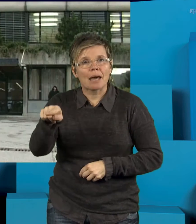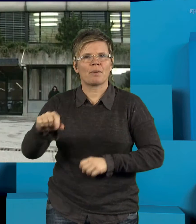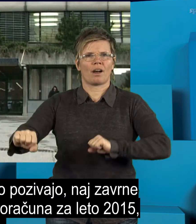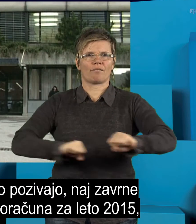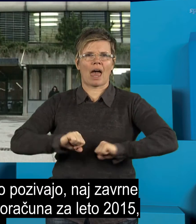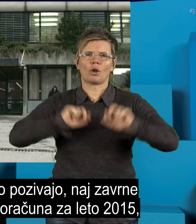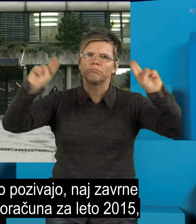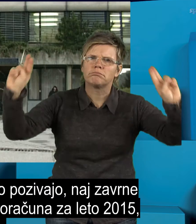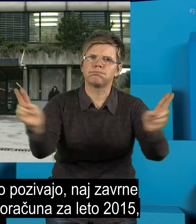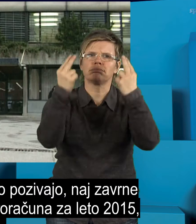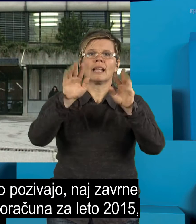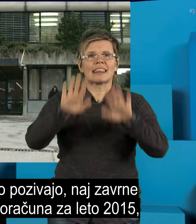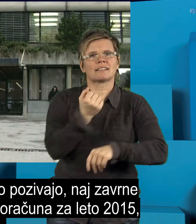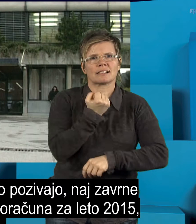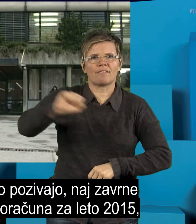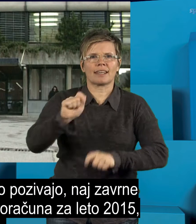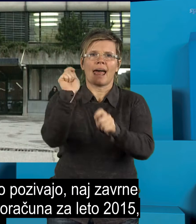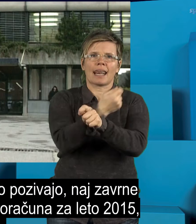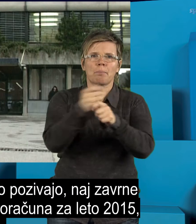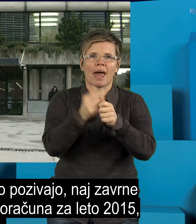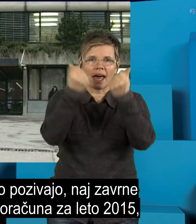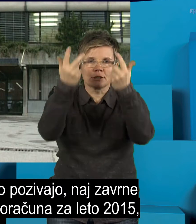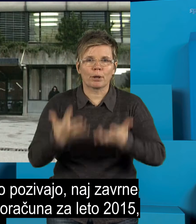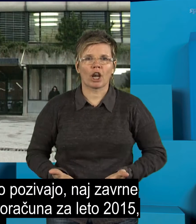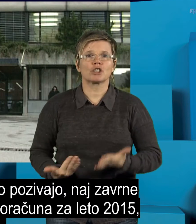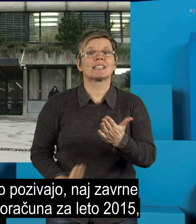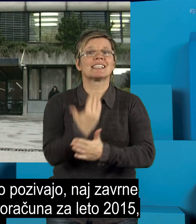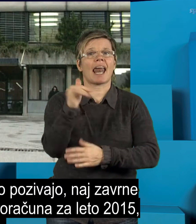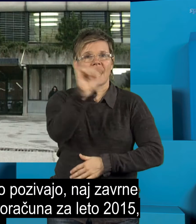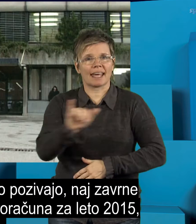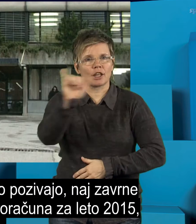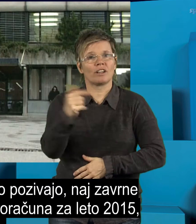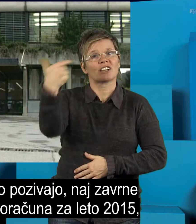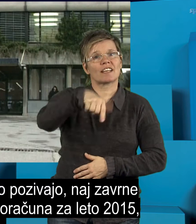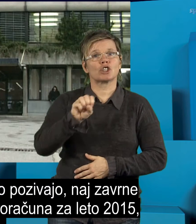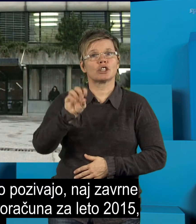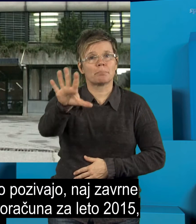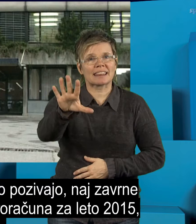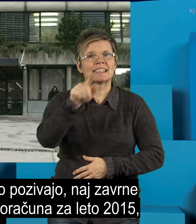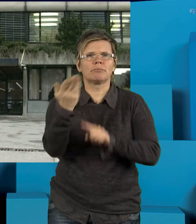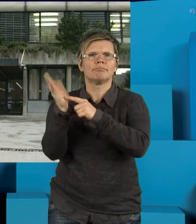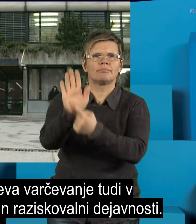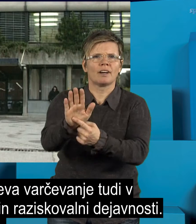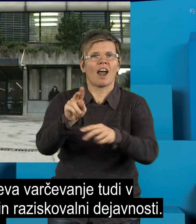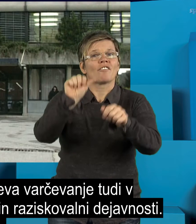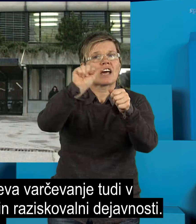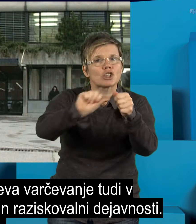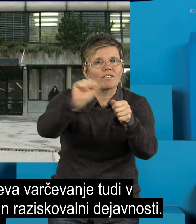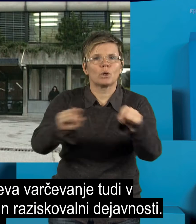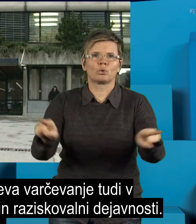S tem vlado pozivajo, naj zavrne rebalans proračuna za leto 2015, ki predvideva varčevanje tudi v